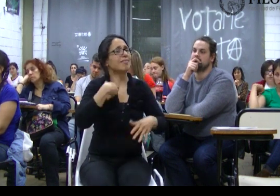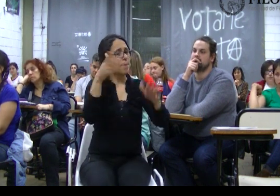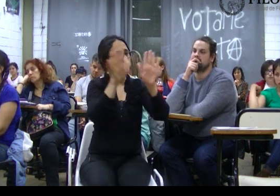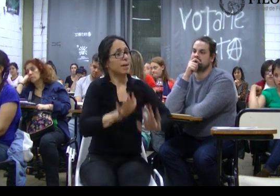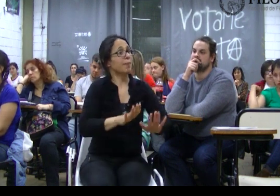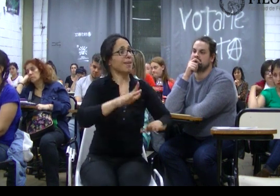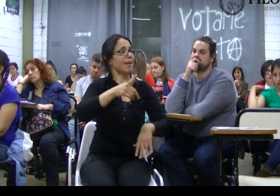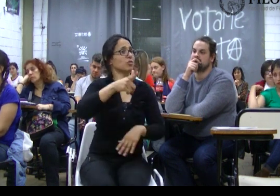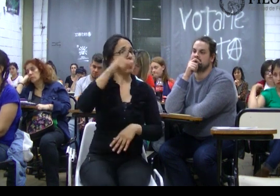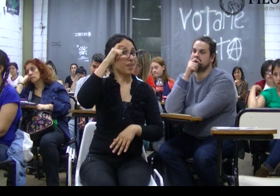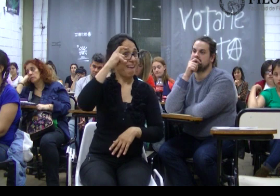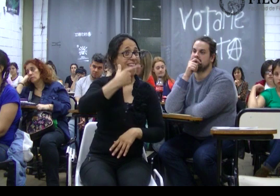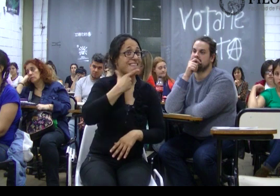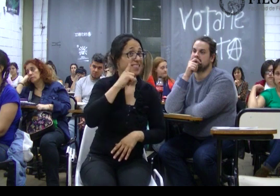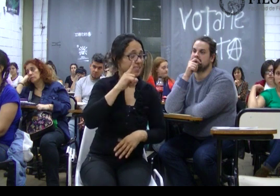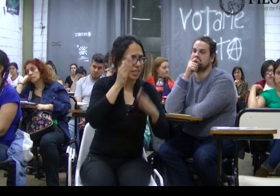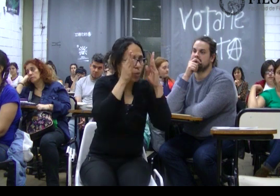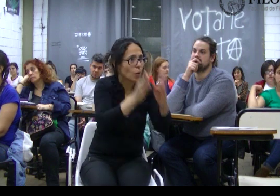ESI